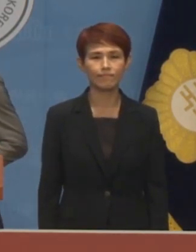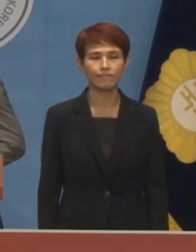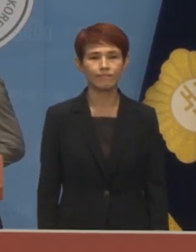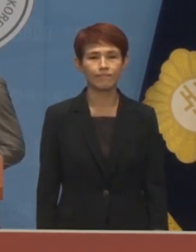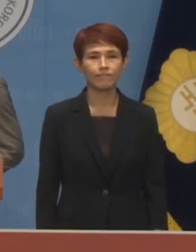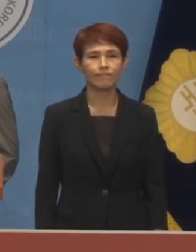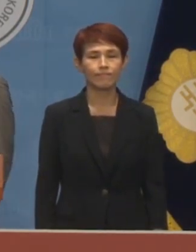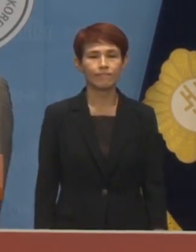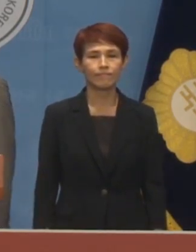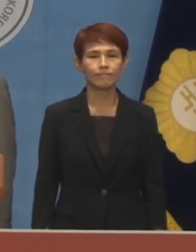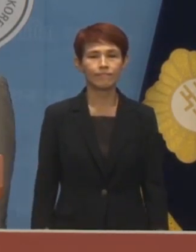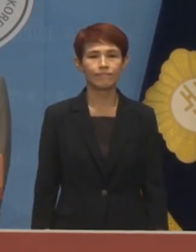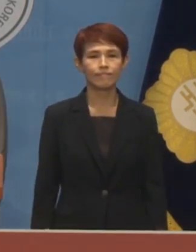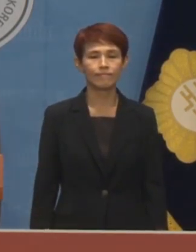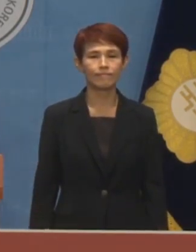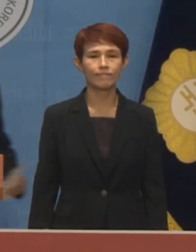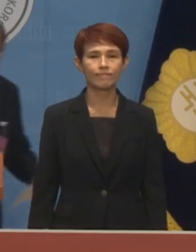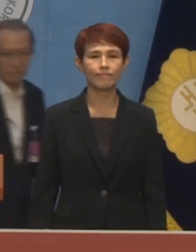양쪽으로 쏘세요.